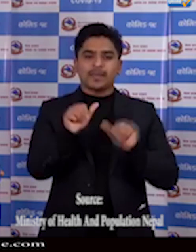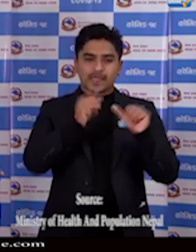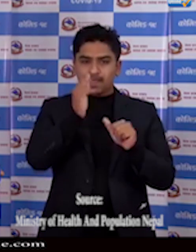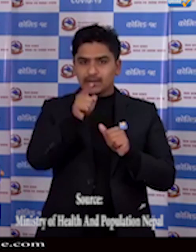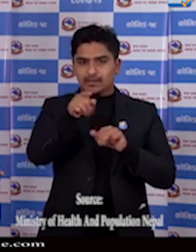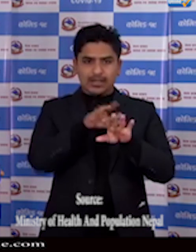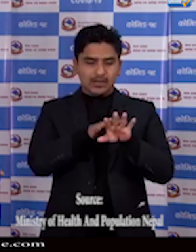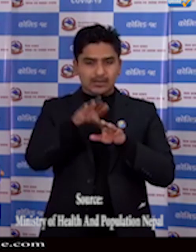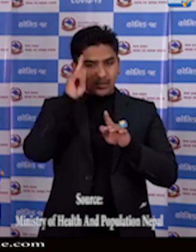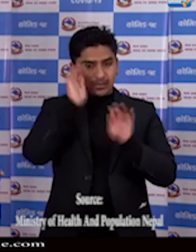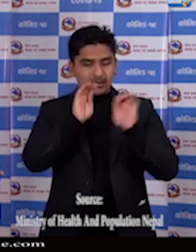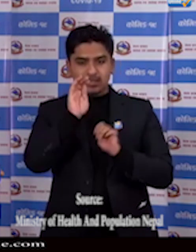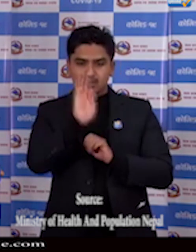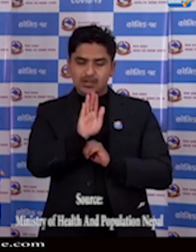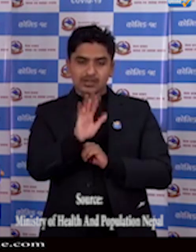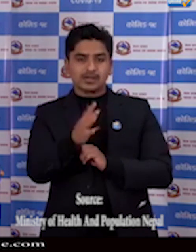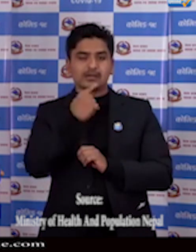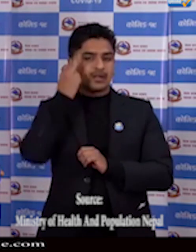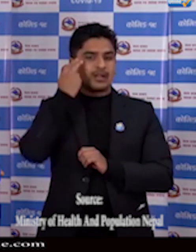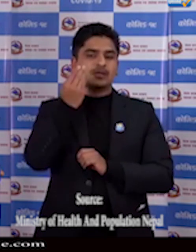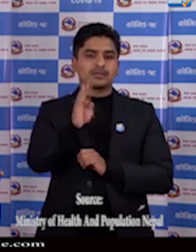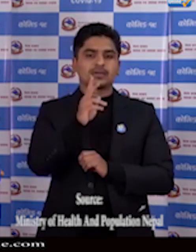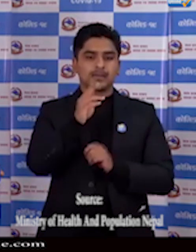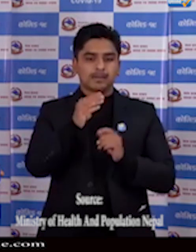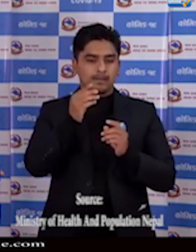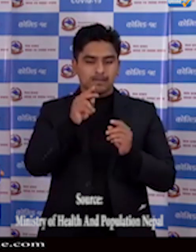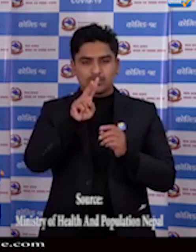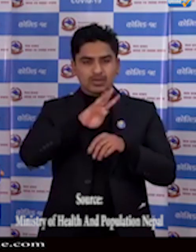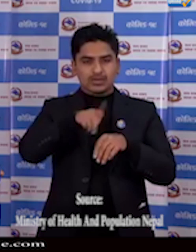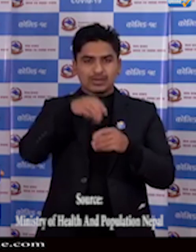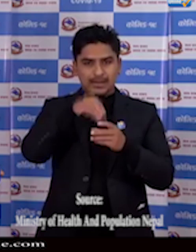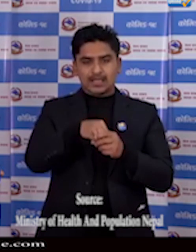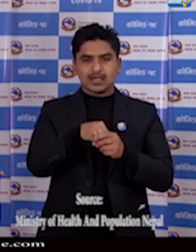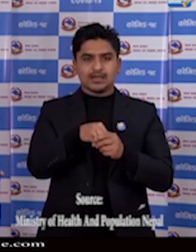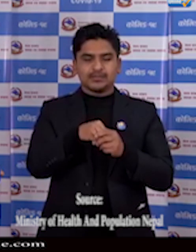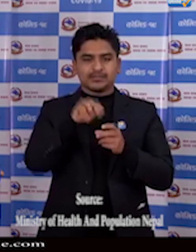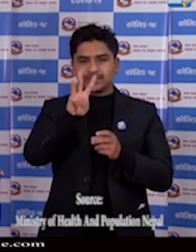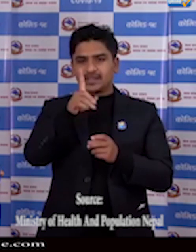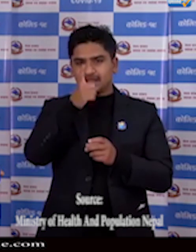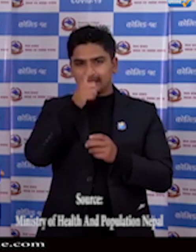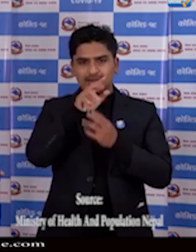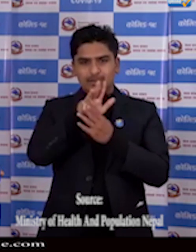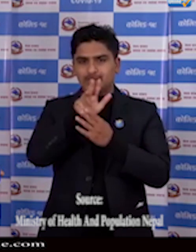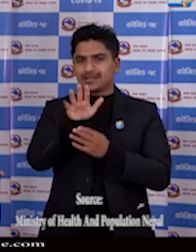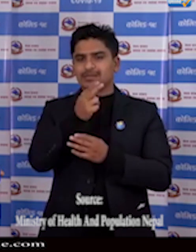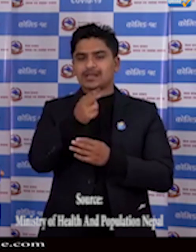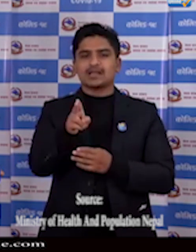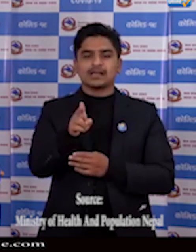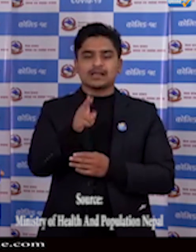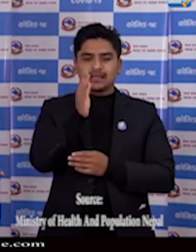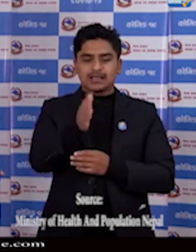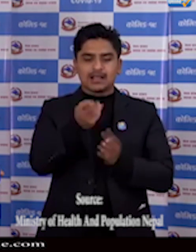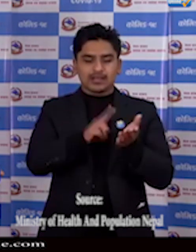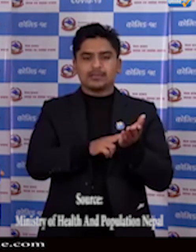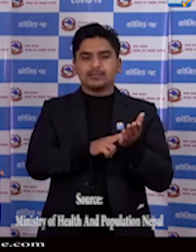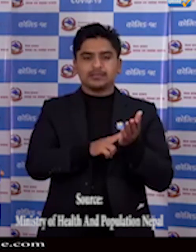गर्दा यहाँहरू सम्भावित सङ्क्रमित रहे नरहेको थाहा हुन्छ। पछिल्लो अपडेट अनुसार 395 ले